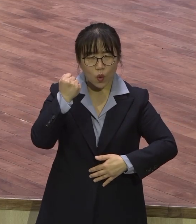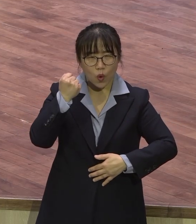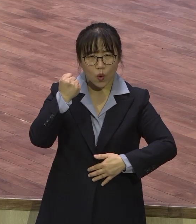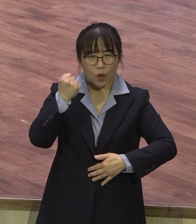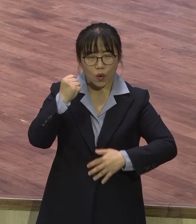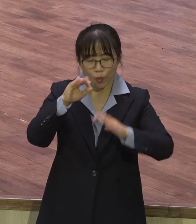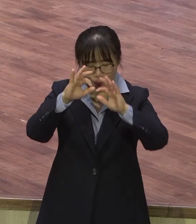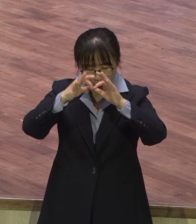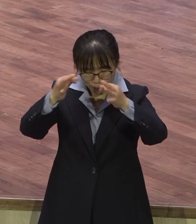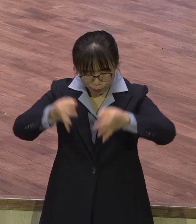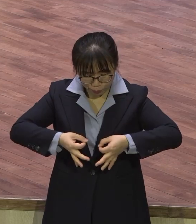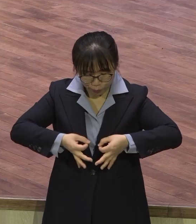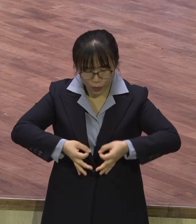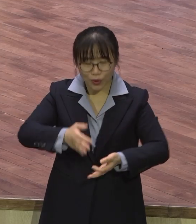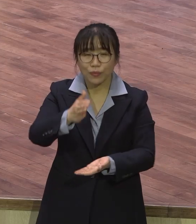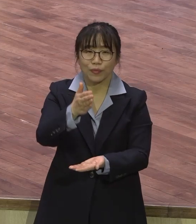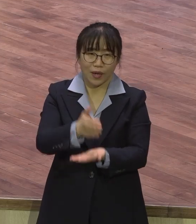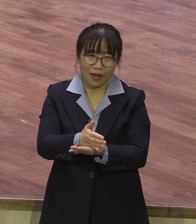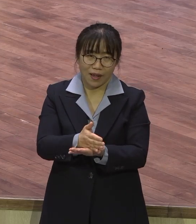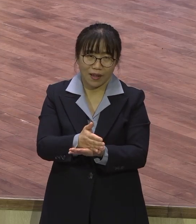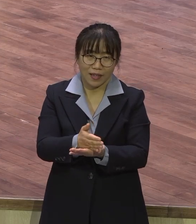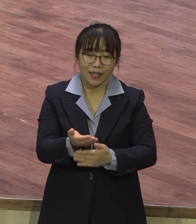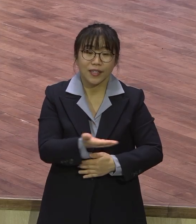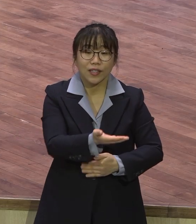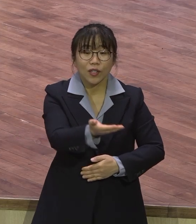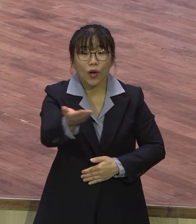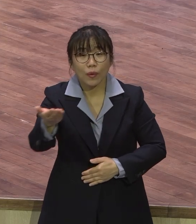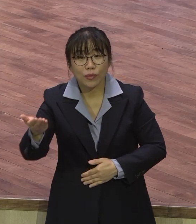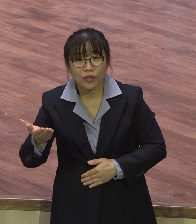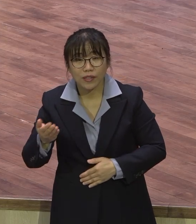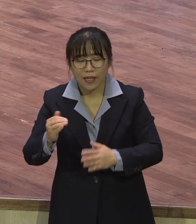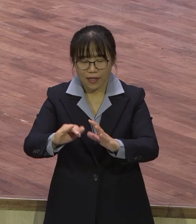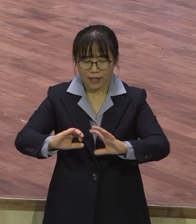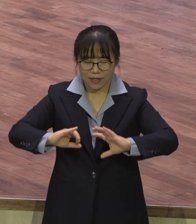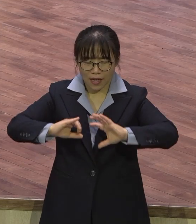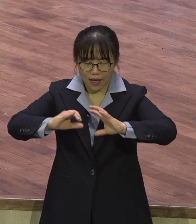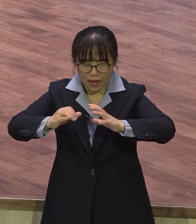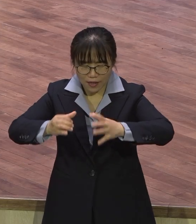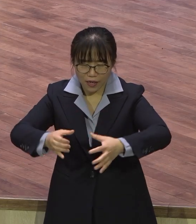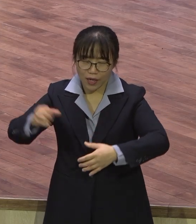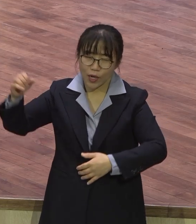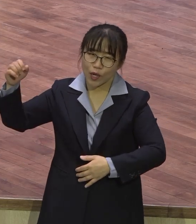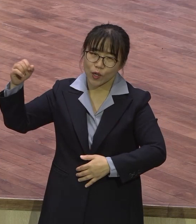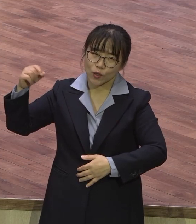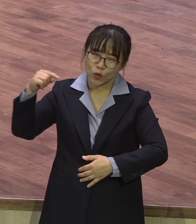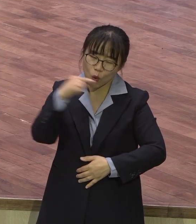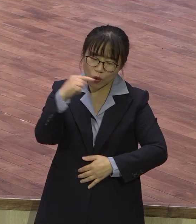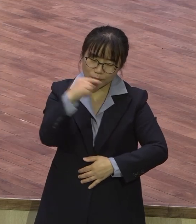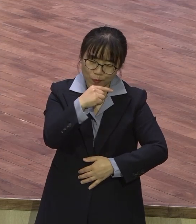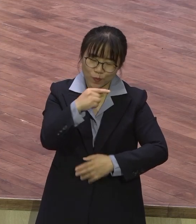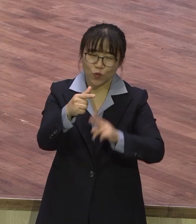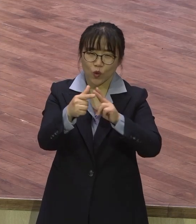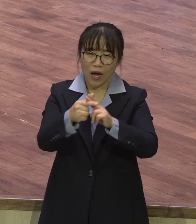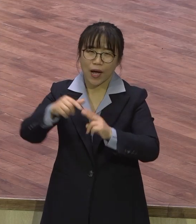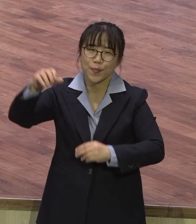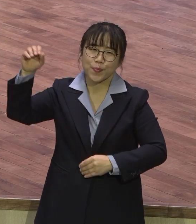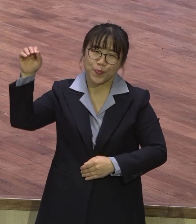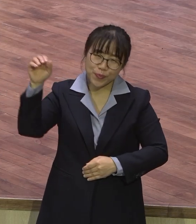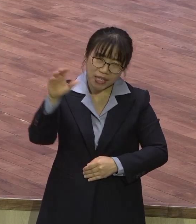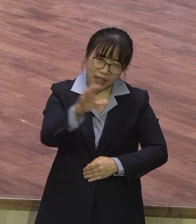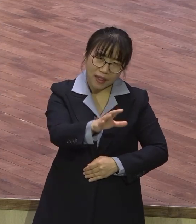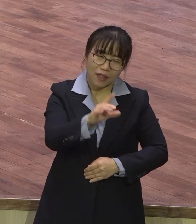여러분은 세상에 뭐라고요? 시안생님 말씀하셨습니다 소금이요 빛이라 그랬어요 너희는